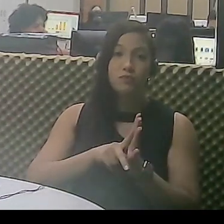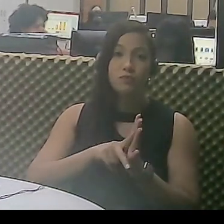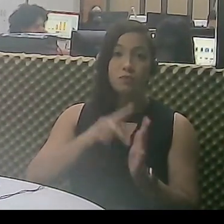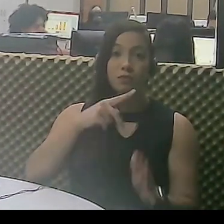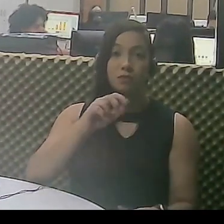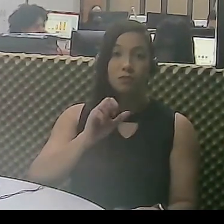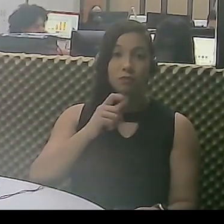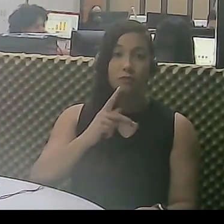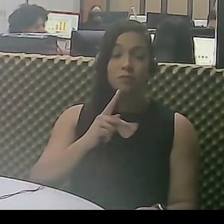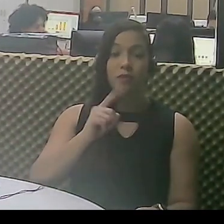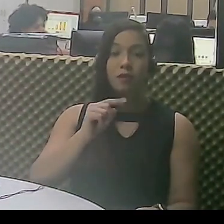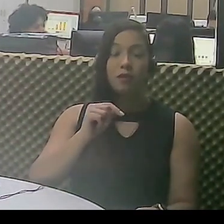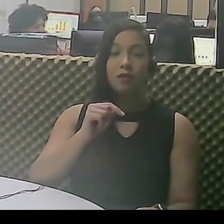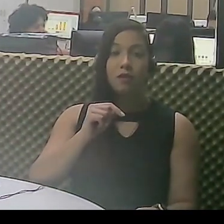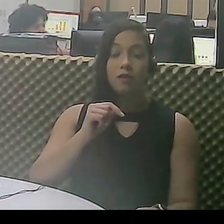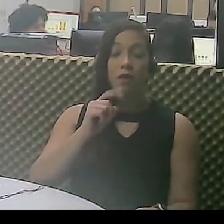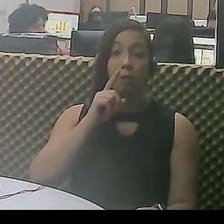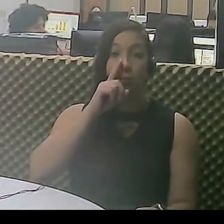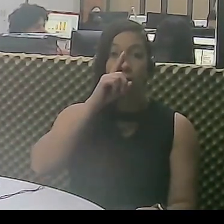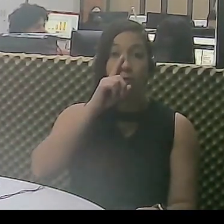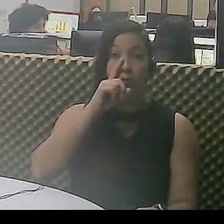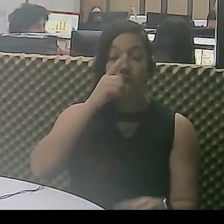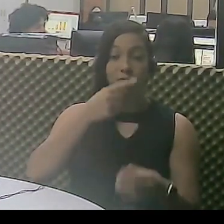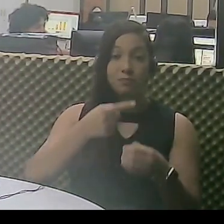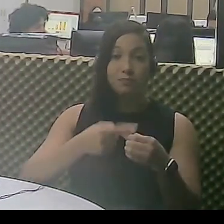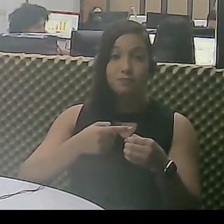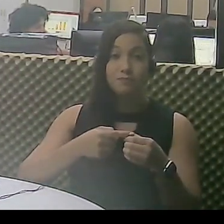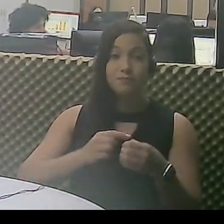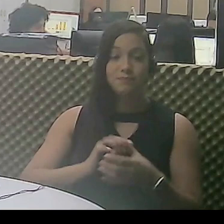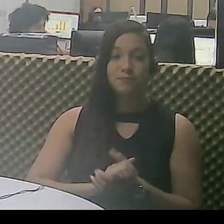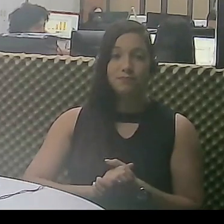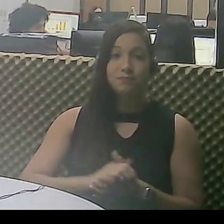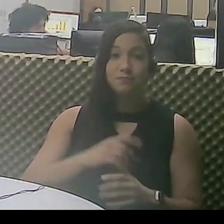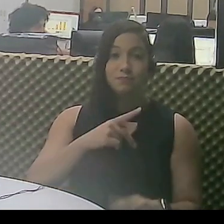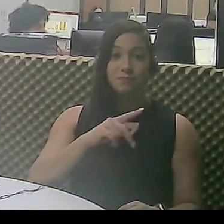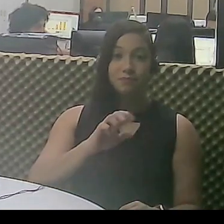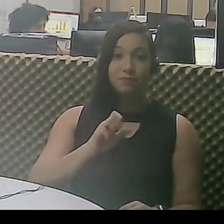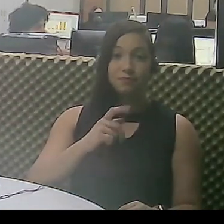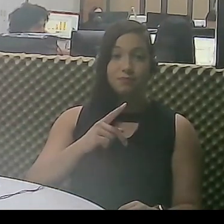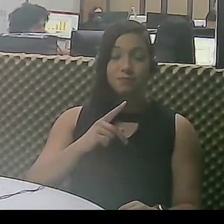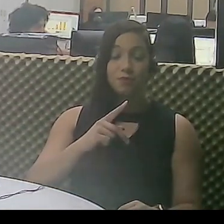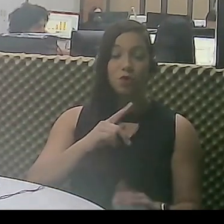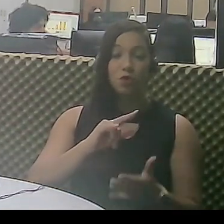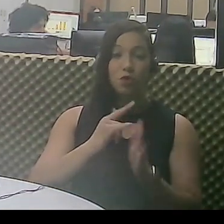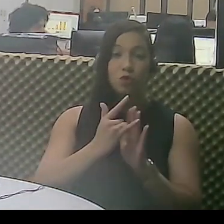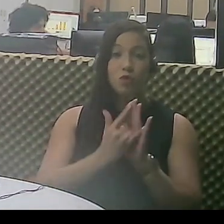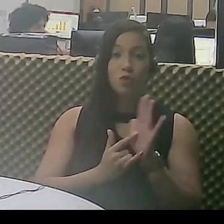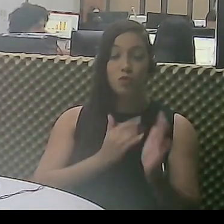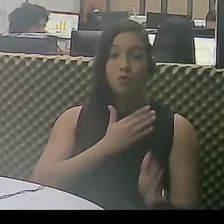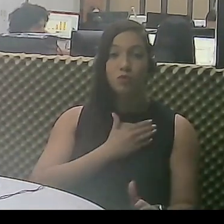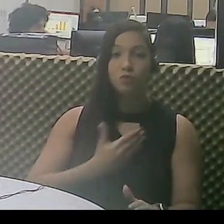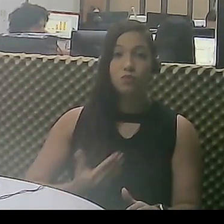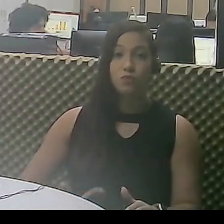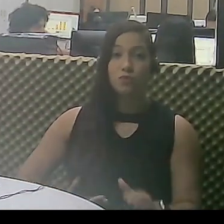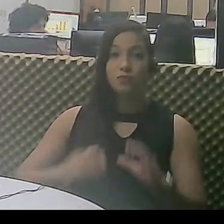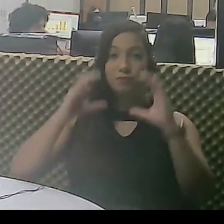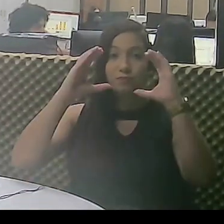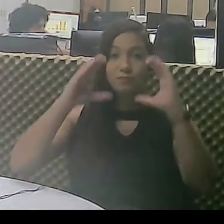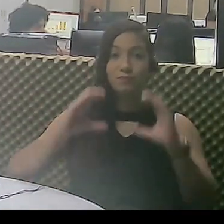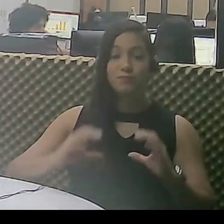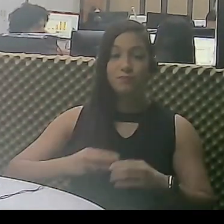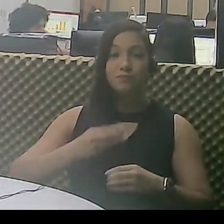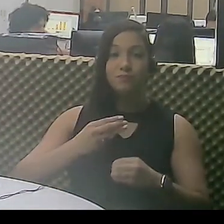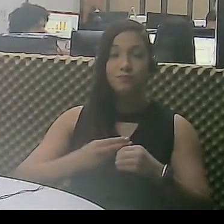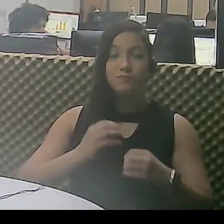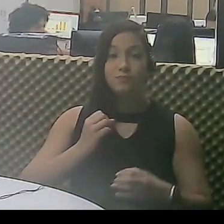PEP, como um dos pontos críticos da cidade. O PEP é um documento público elaborado pela Coordenadoria Municipal